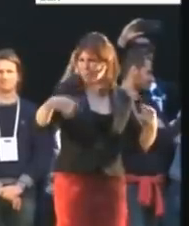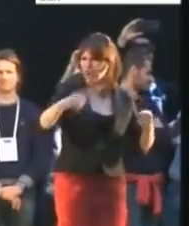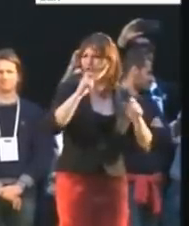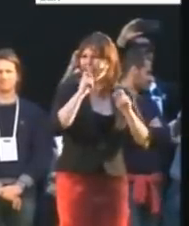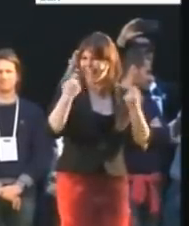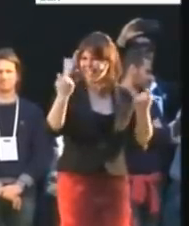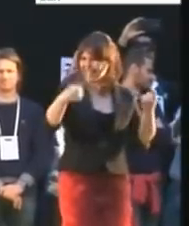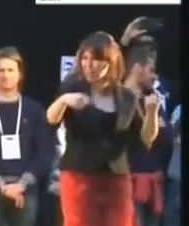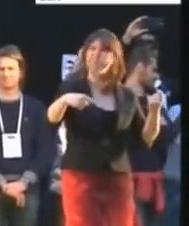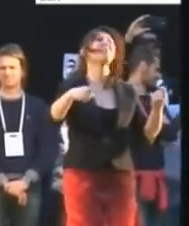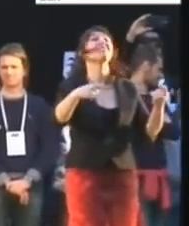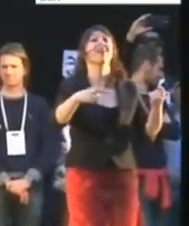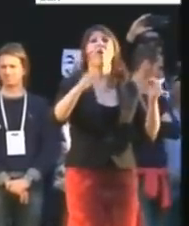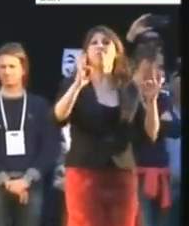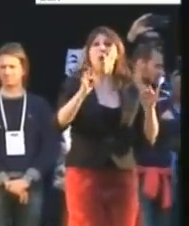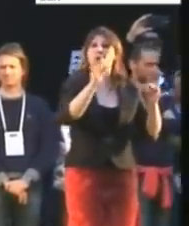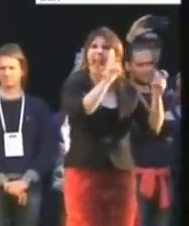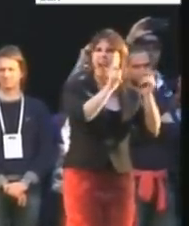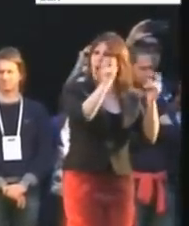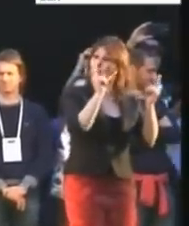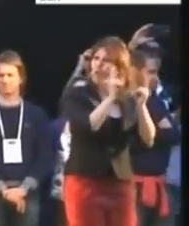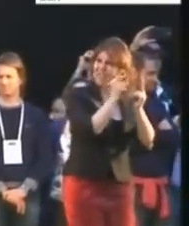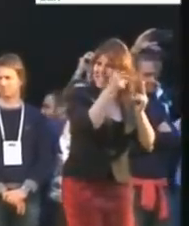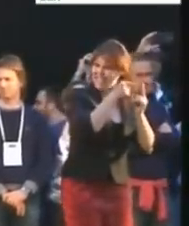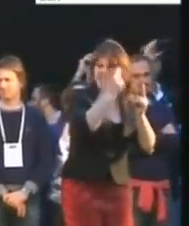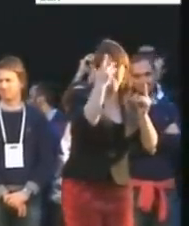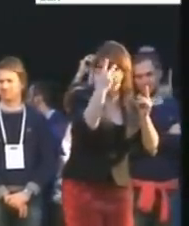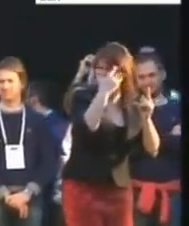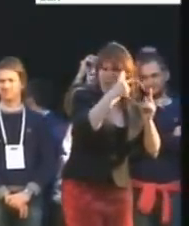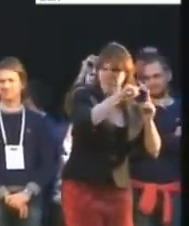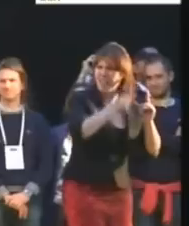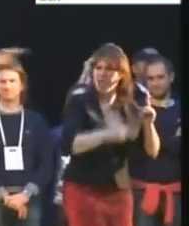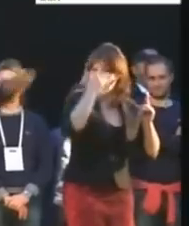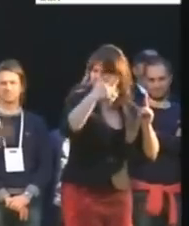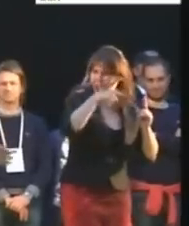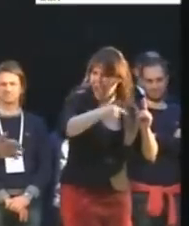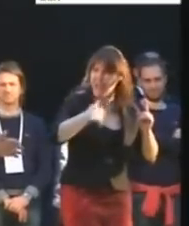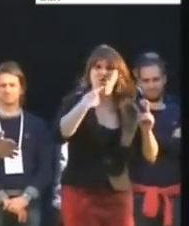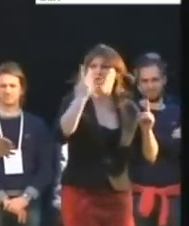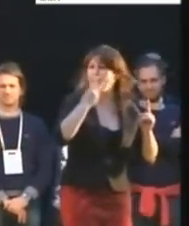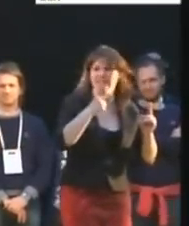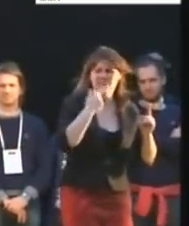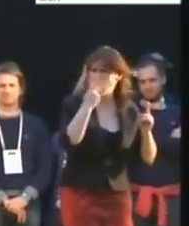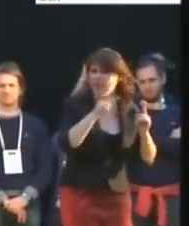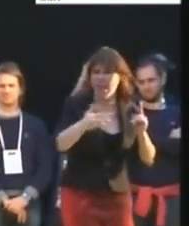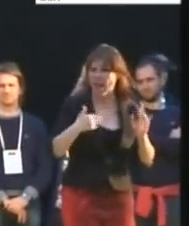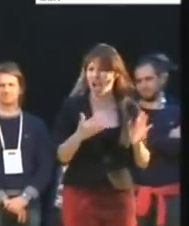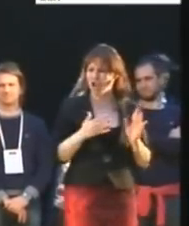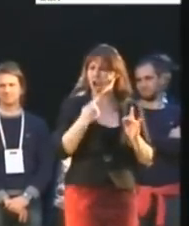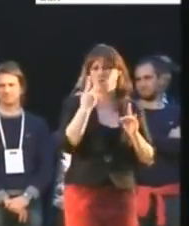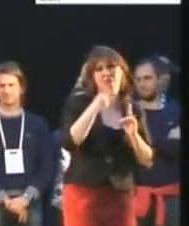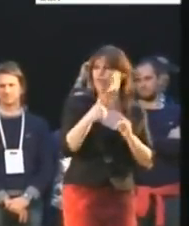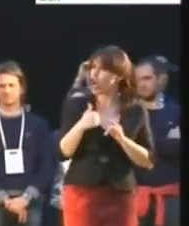Questi giornalisti fanno dire agli economisti, questi che non hanno azzeccata una, agli economisti, li fanno dire non è vero perché c'è